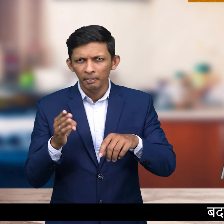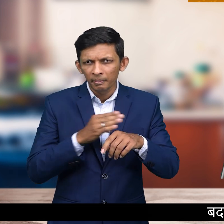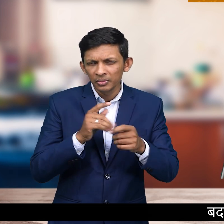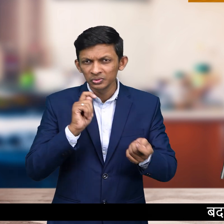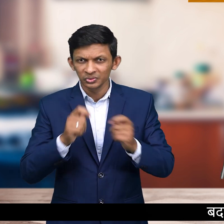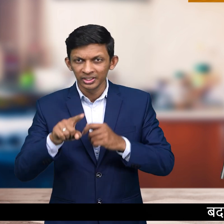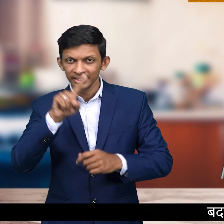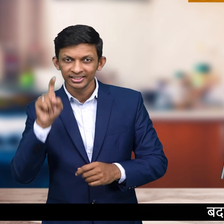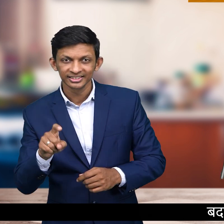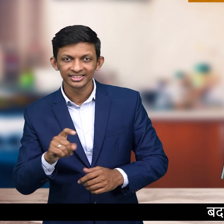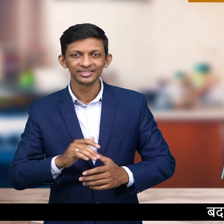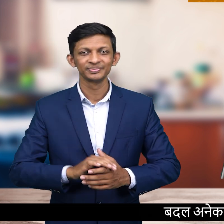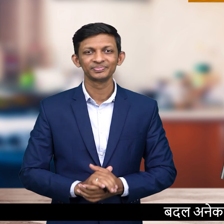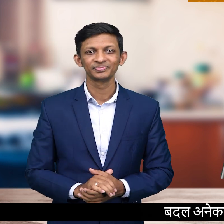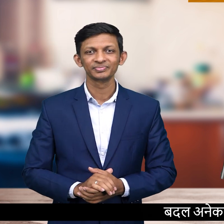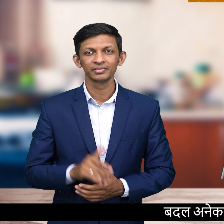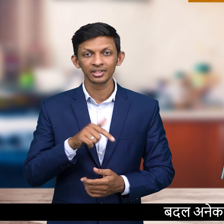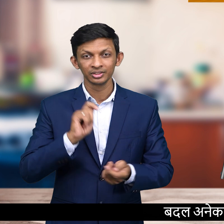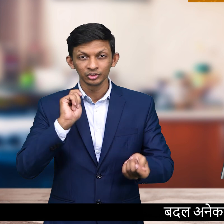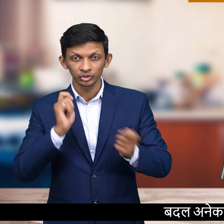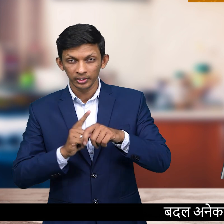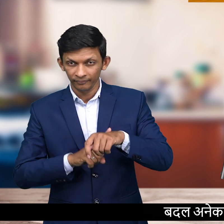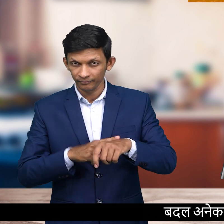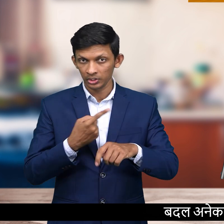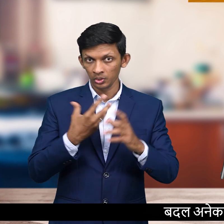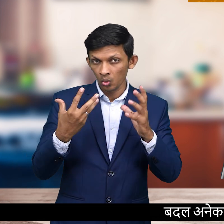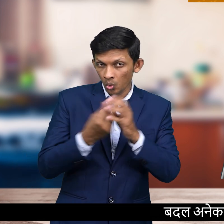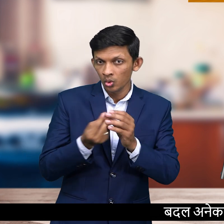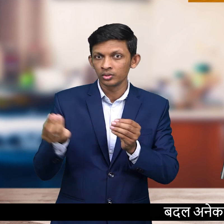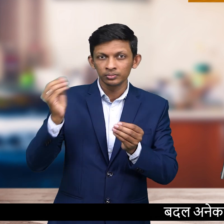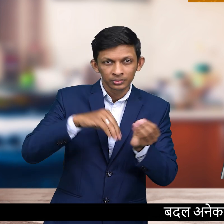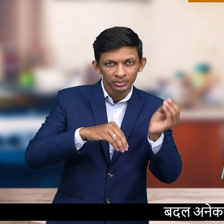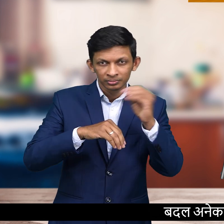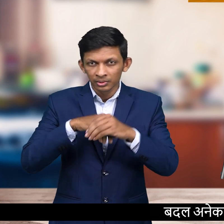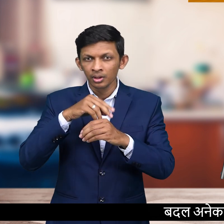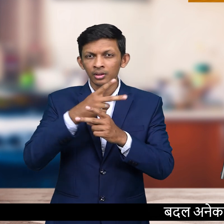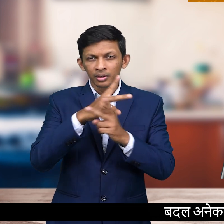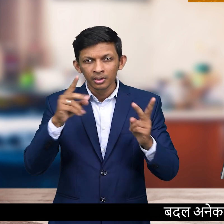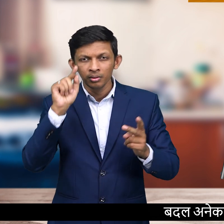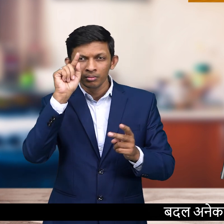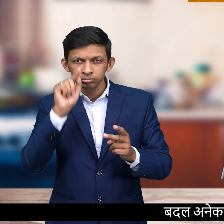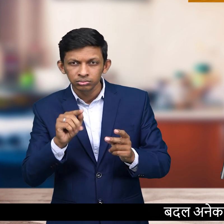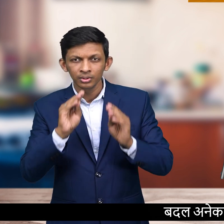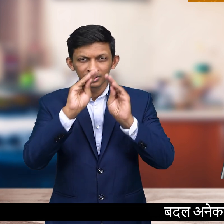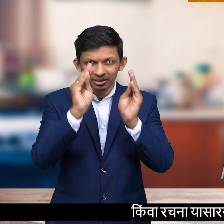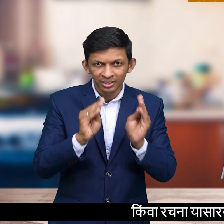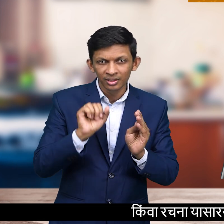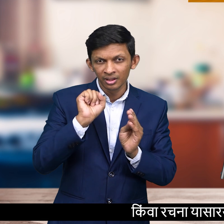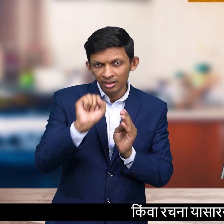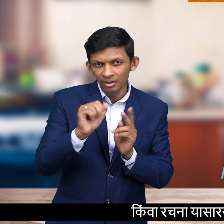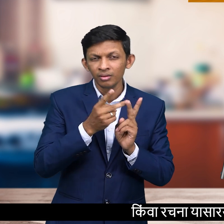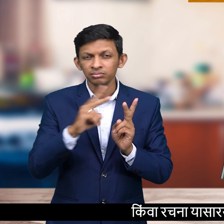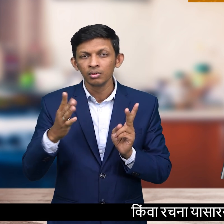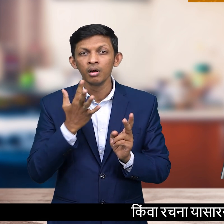बदलादरम्यान काय होते? बदल अनेकदा आकार, रंग, तापमान, स्थिती